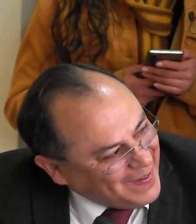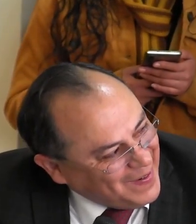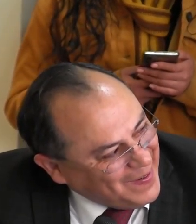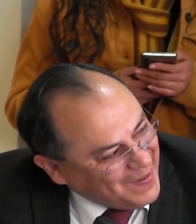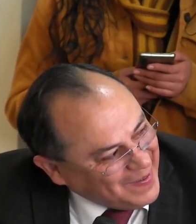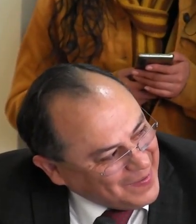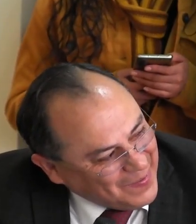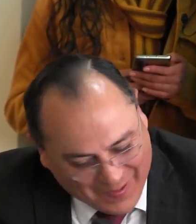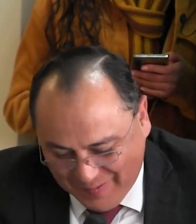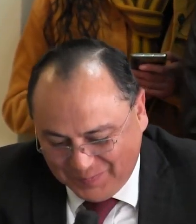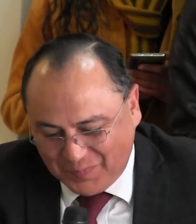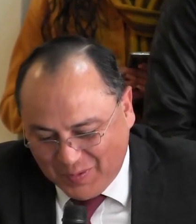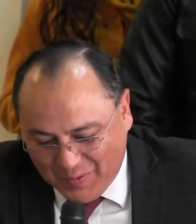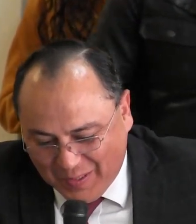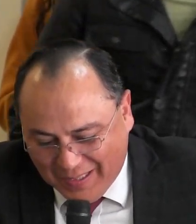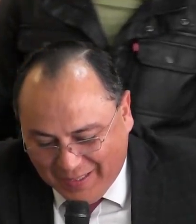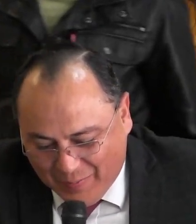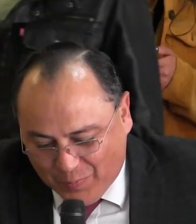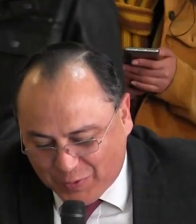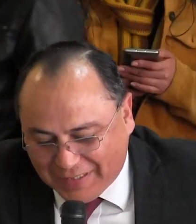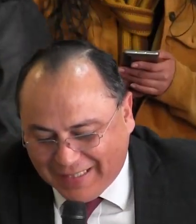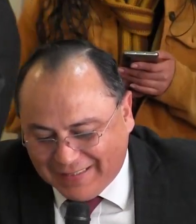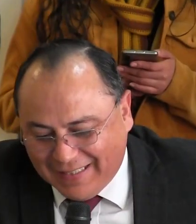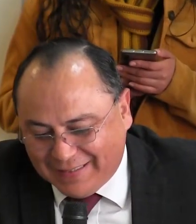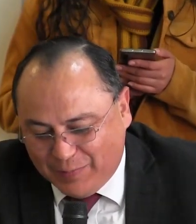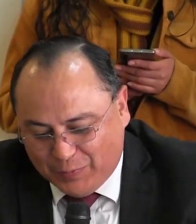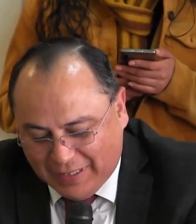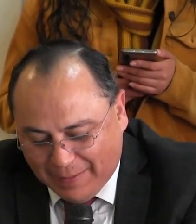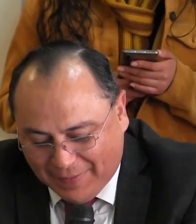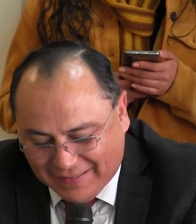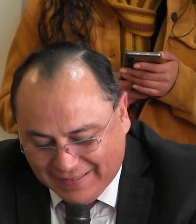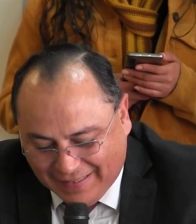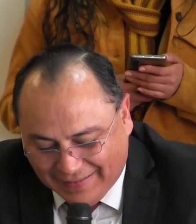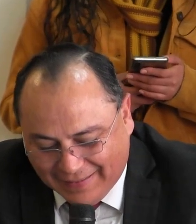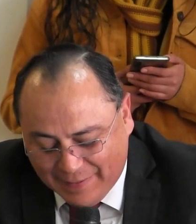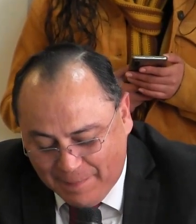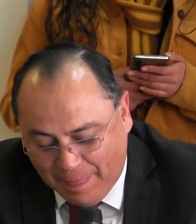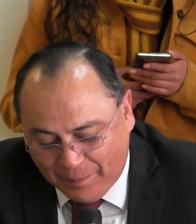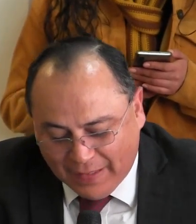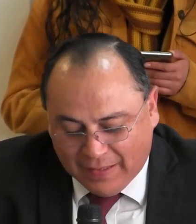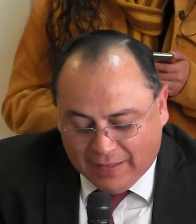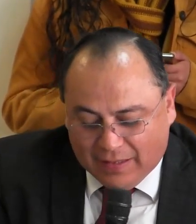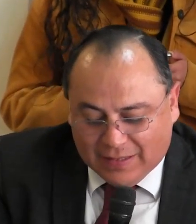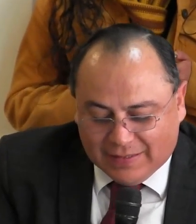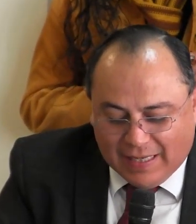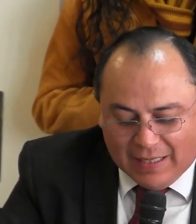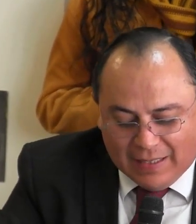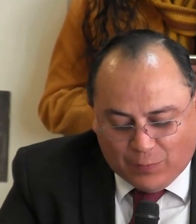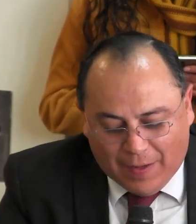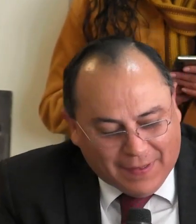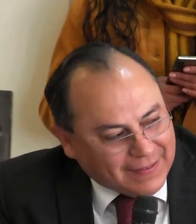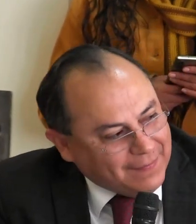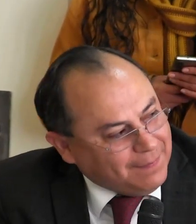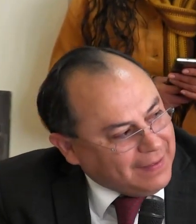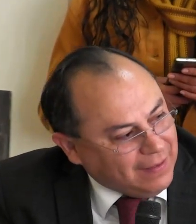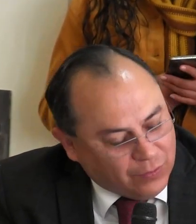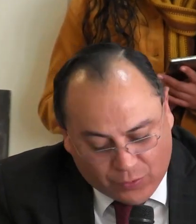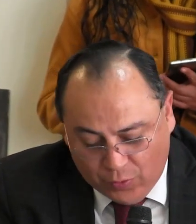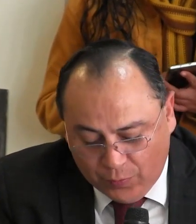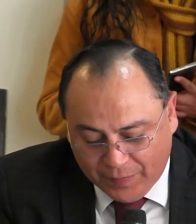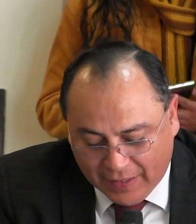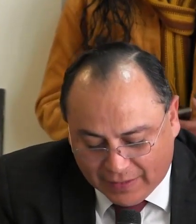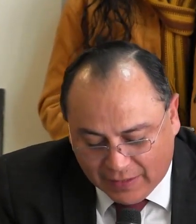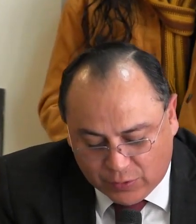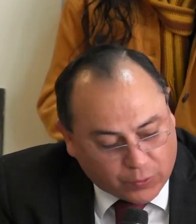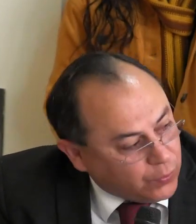diputado Gerardo Villanueva. Muchas gracias, diputada presidenta. Sea nuevamente